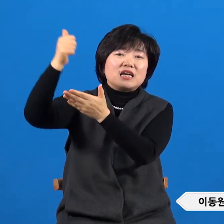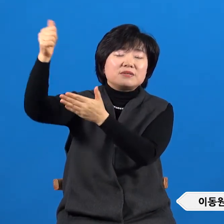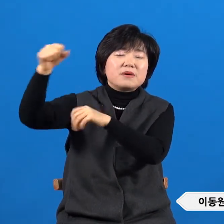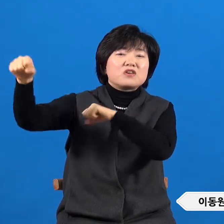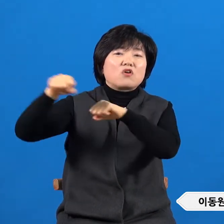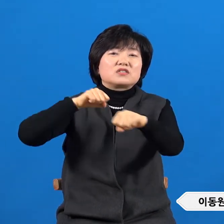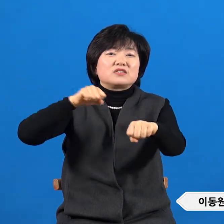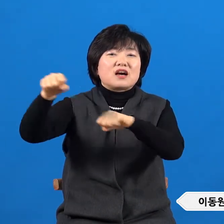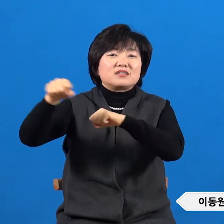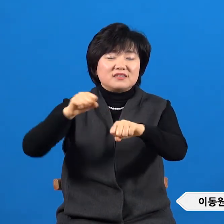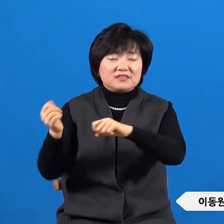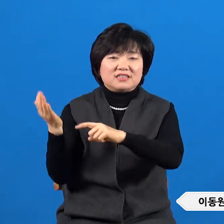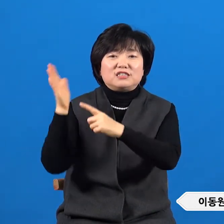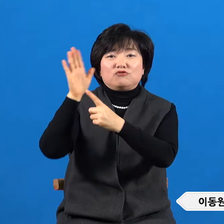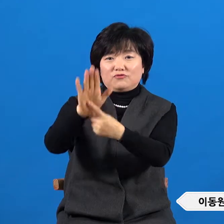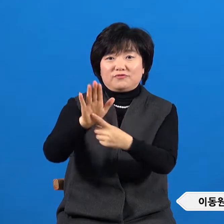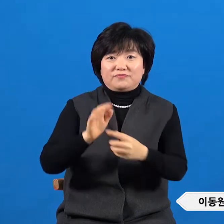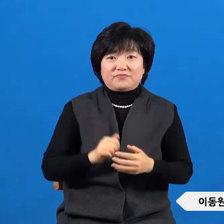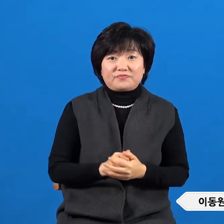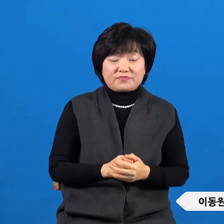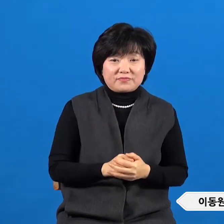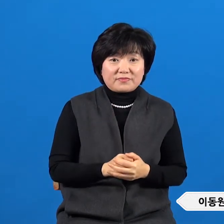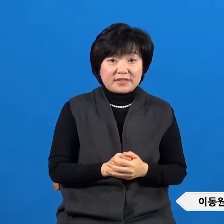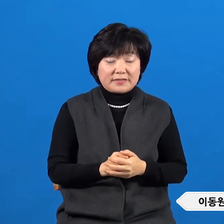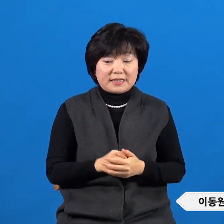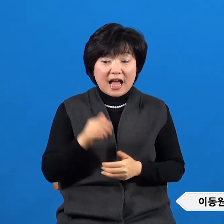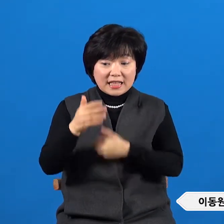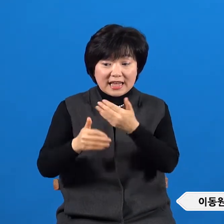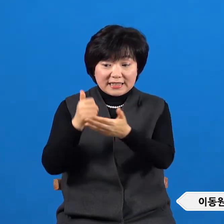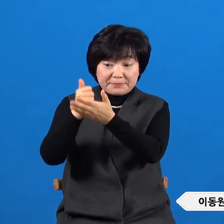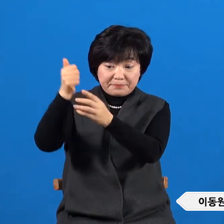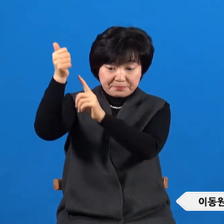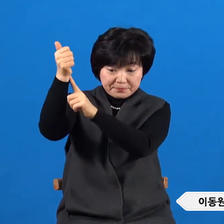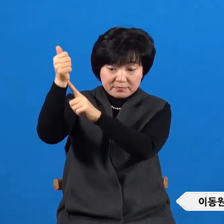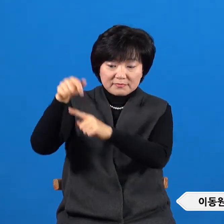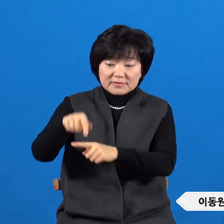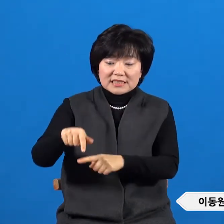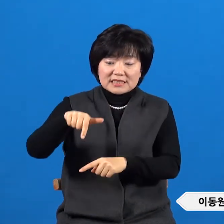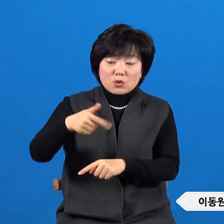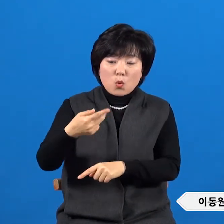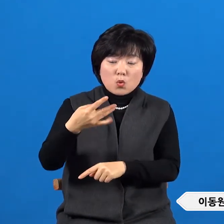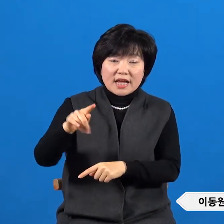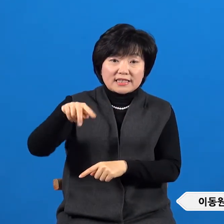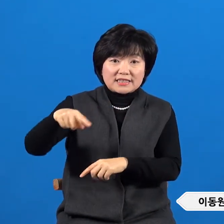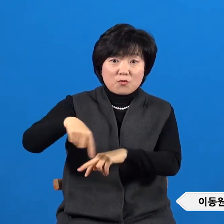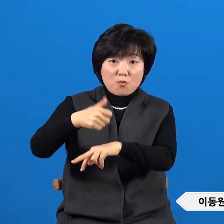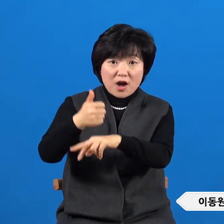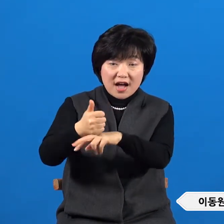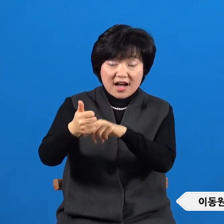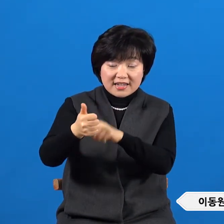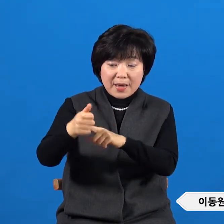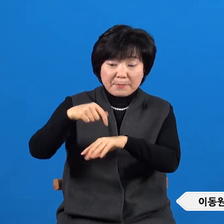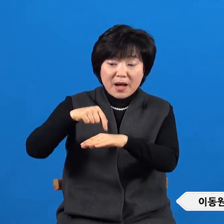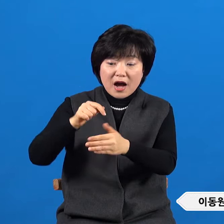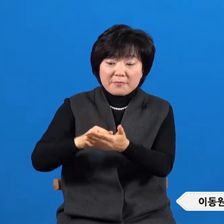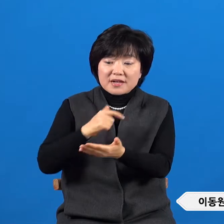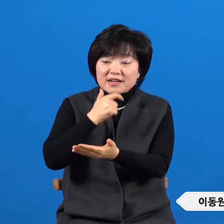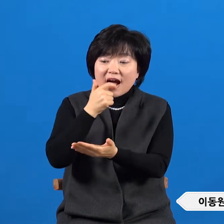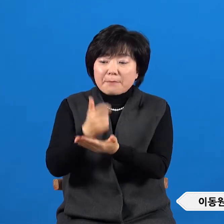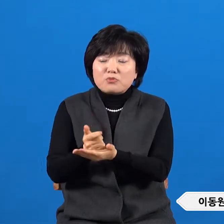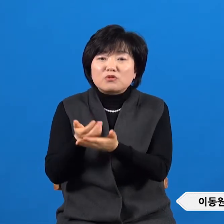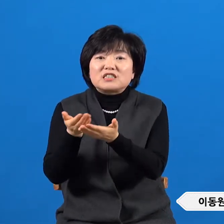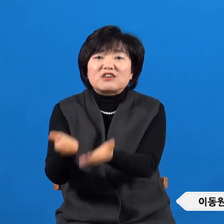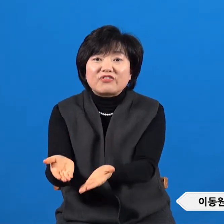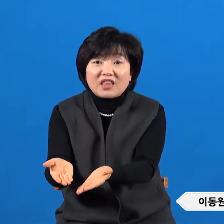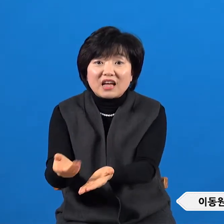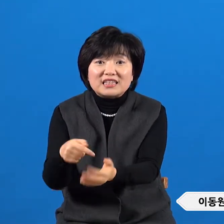섭리를 이루고자 하신 것입니다. 우선 하나님은 그를 감동시켜서 그의 마음을 움직였다 이